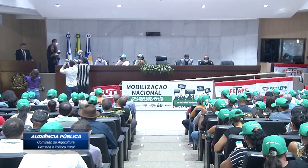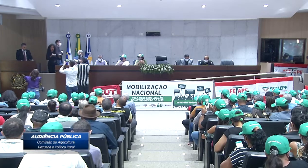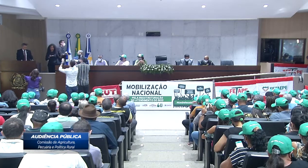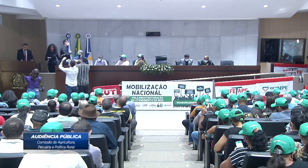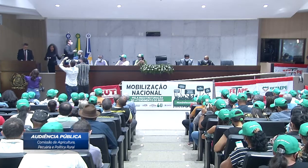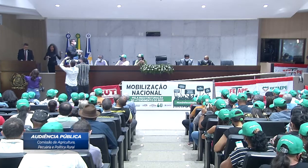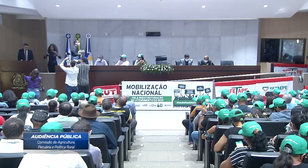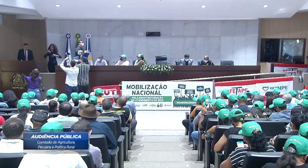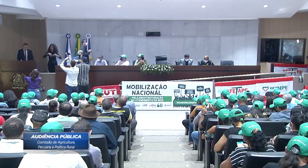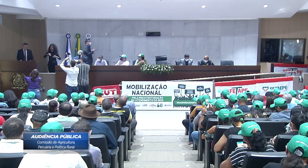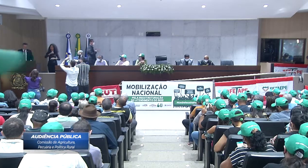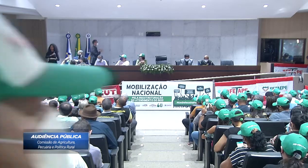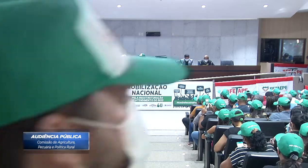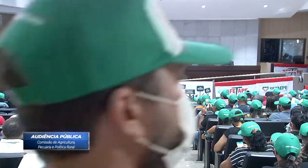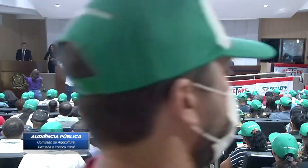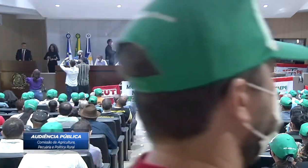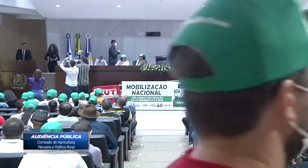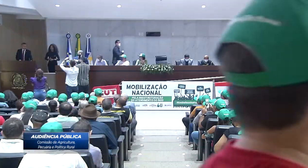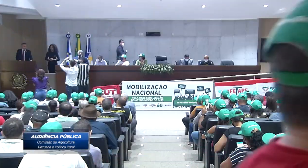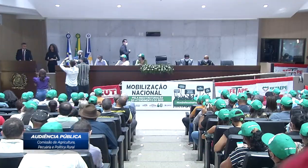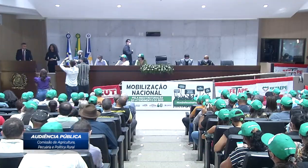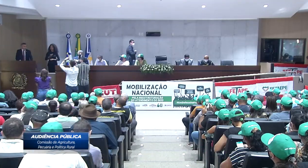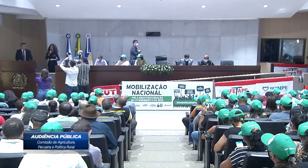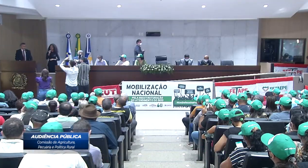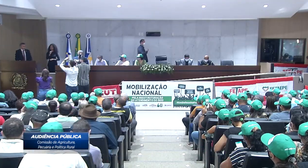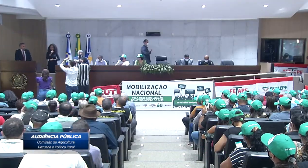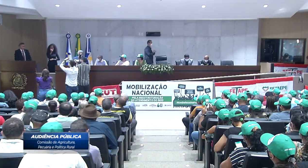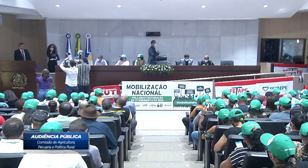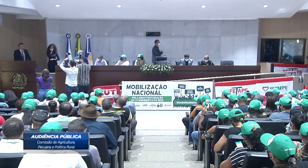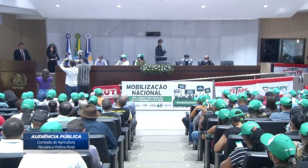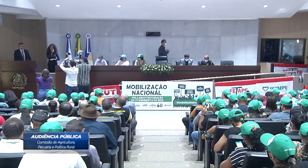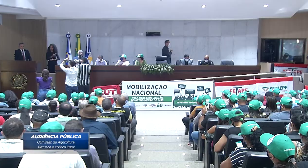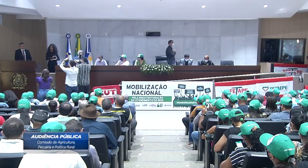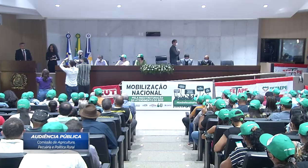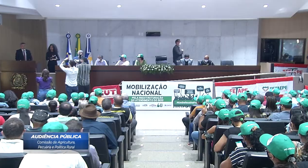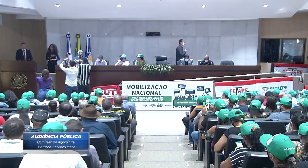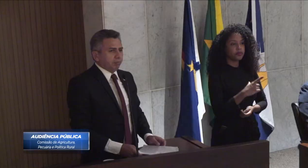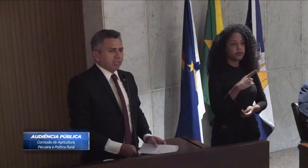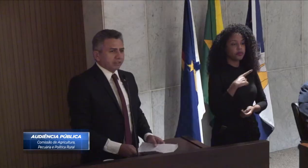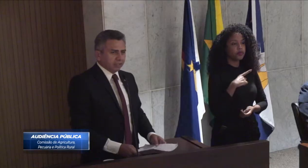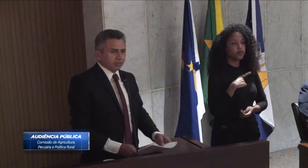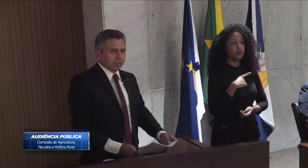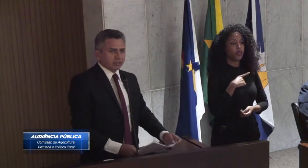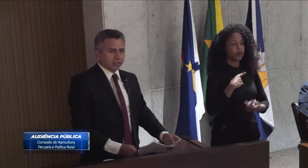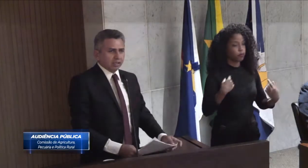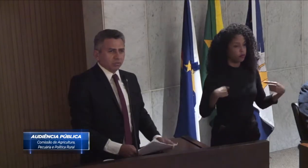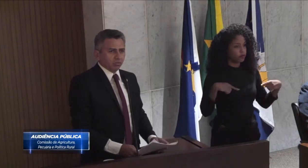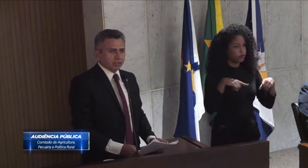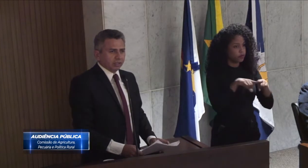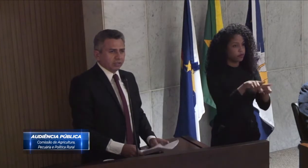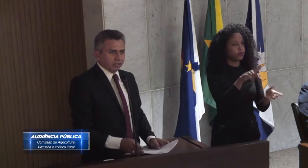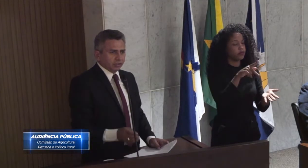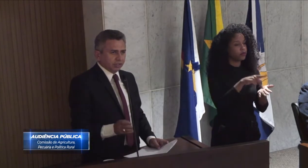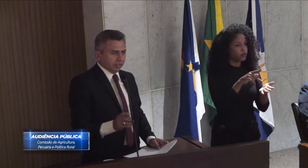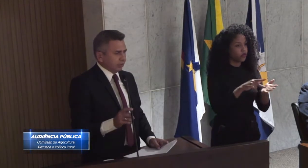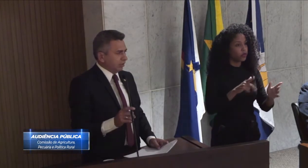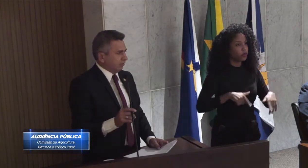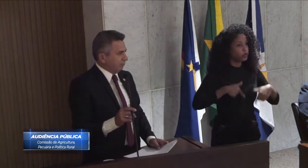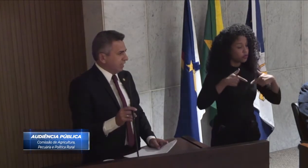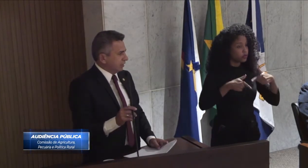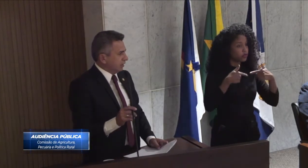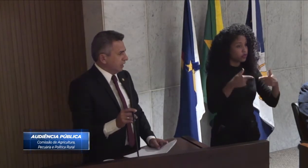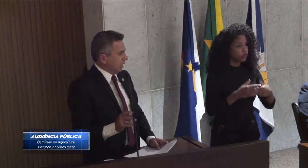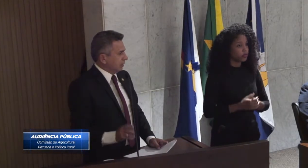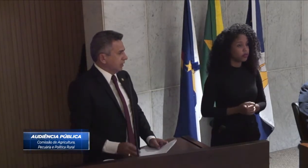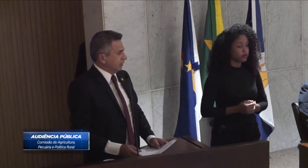nossos deputados, dizer que Isaltino tem sido um grande parceiro nesta luta que a gente